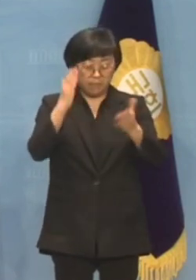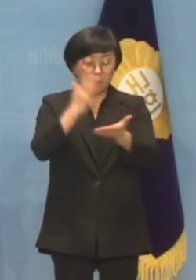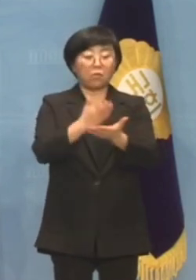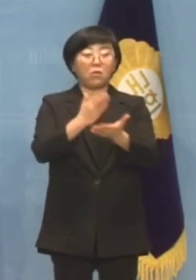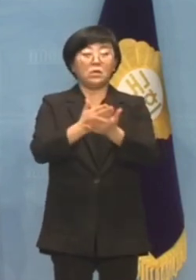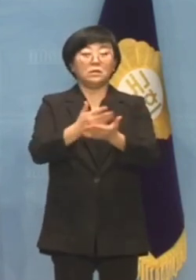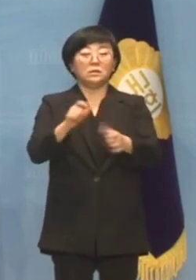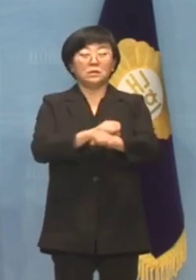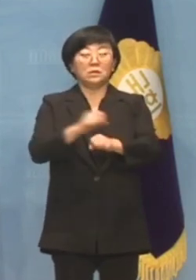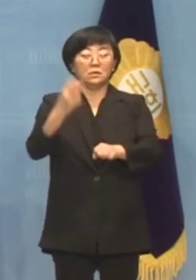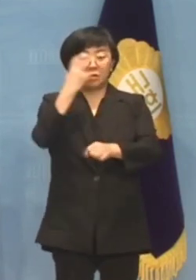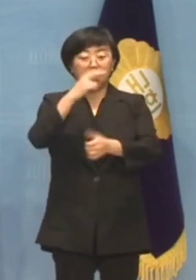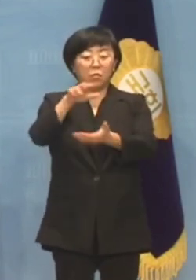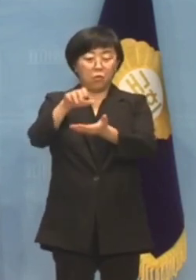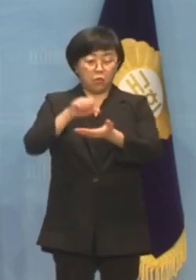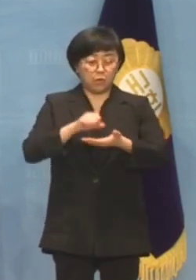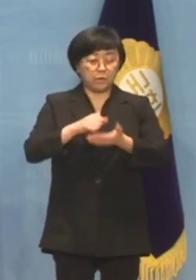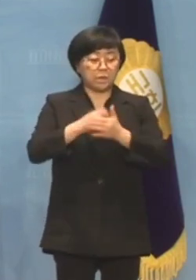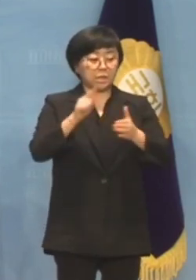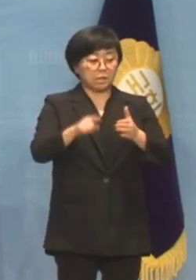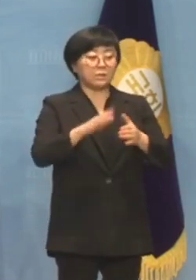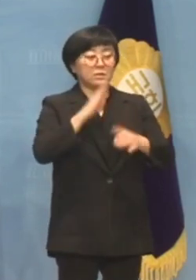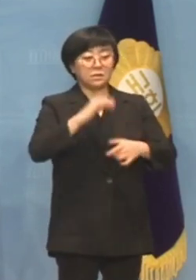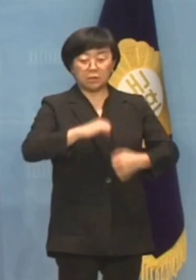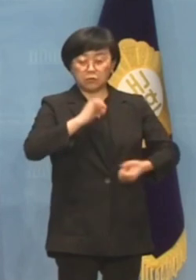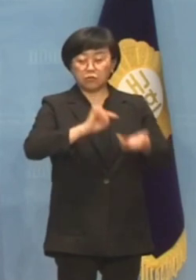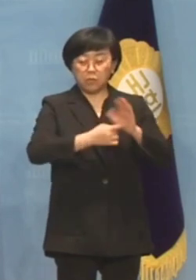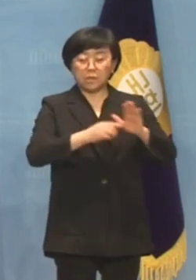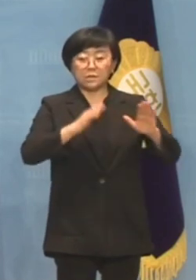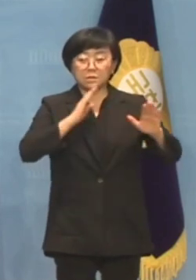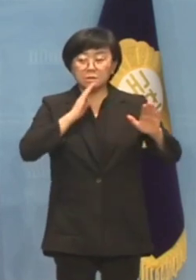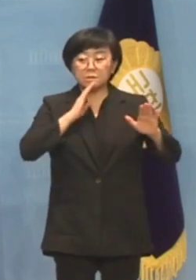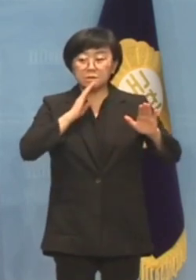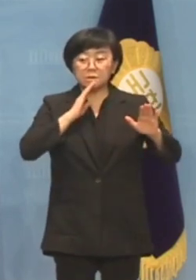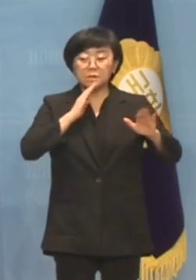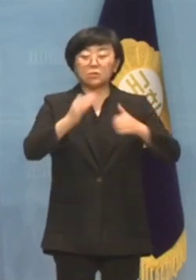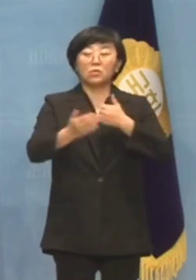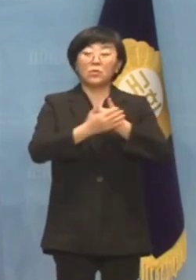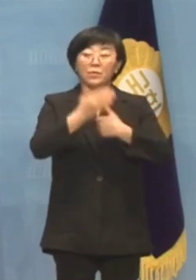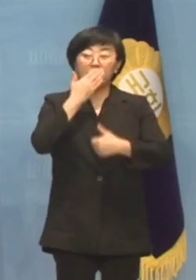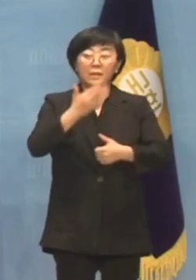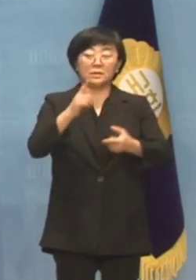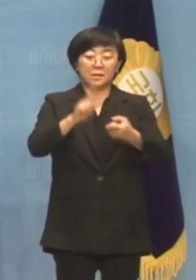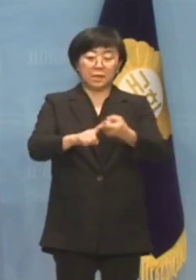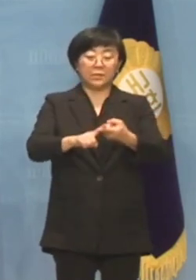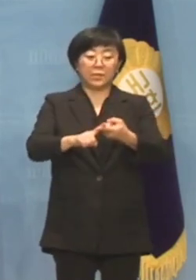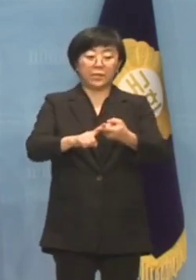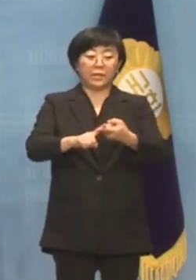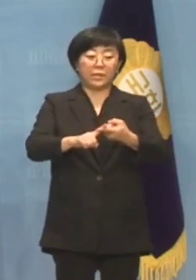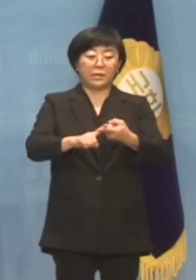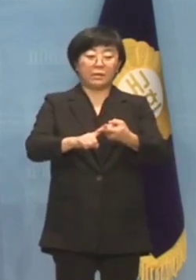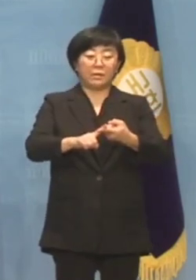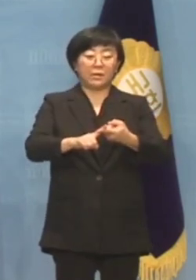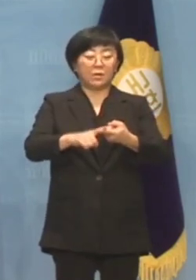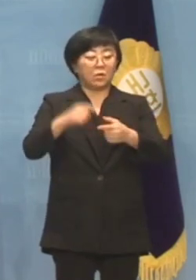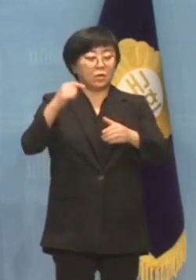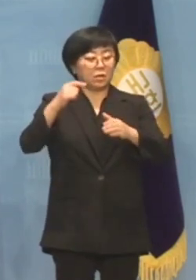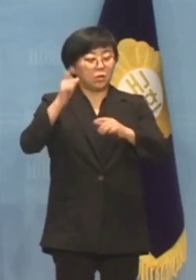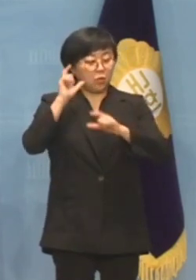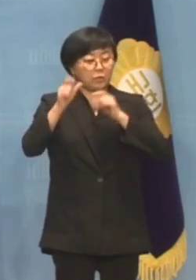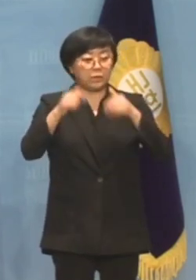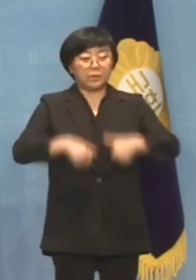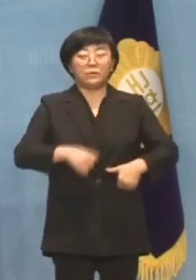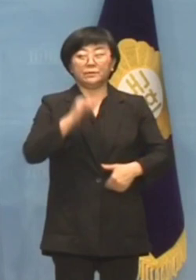도입이 과연 해당 사건 진상규명에 진정 도움이 되는 것인지 깊은 고민이